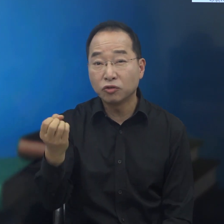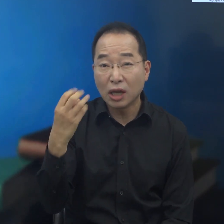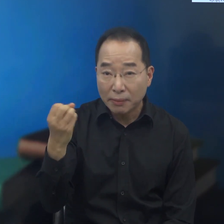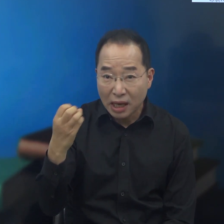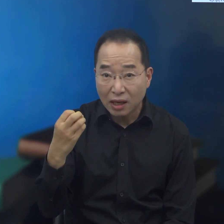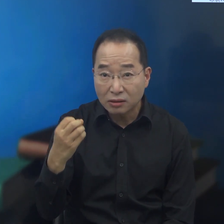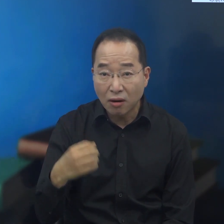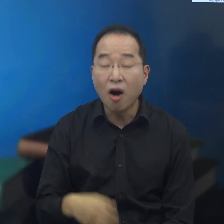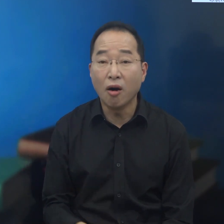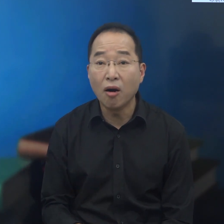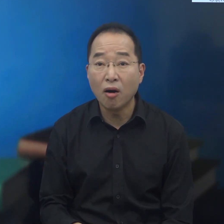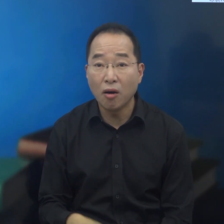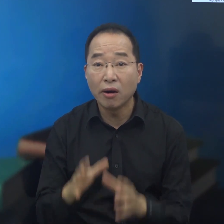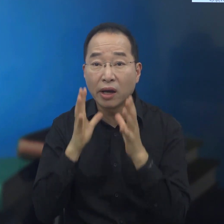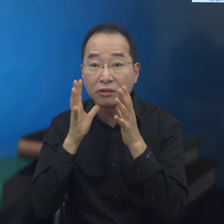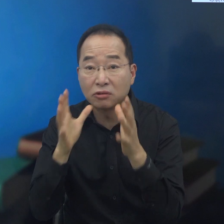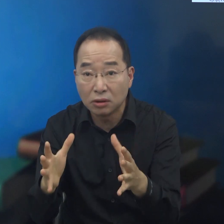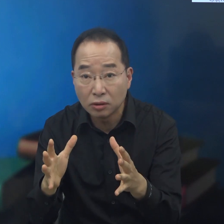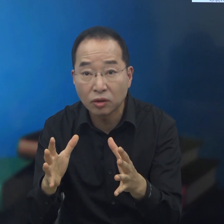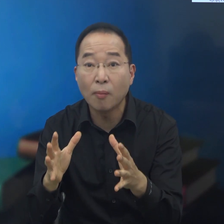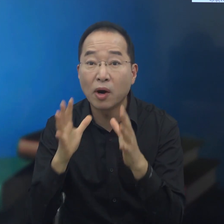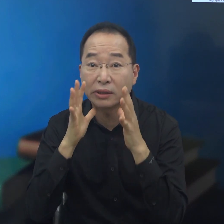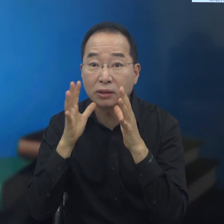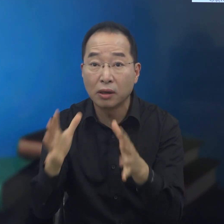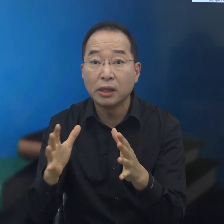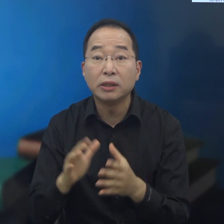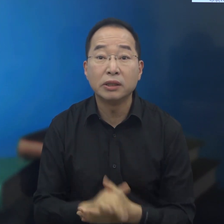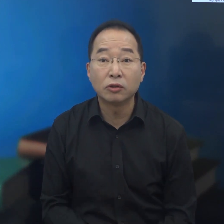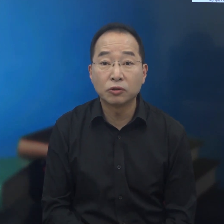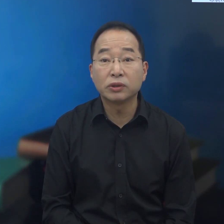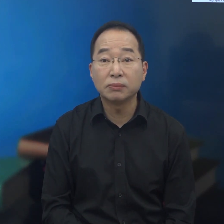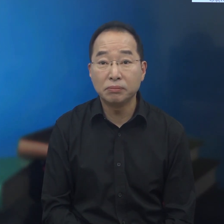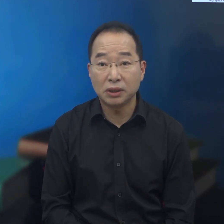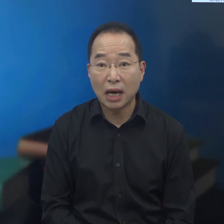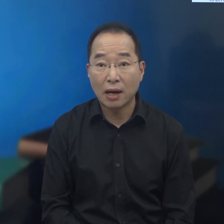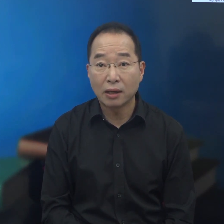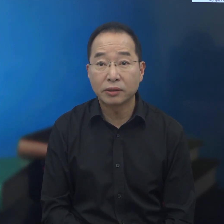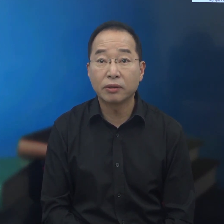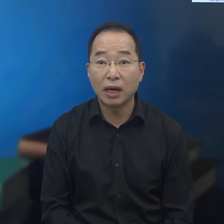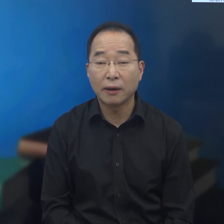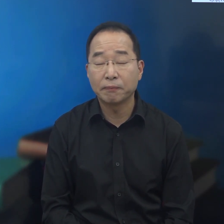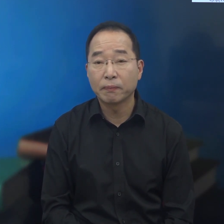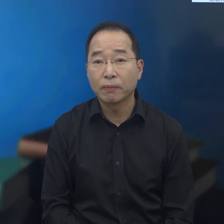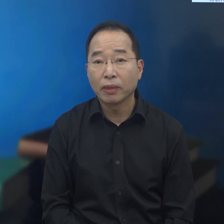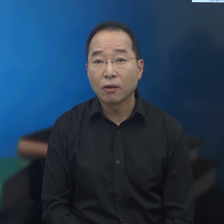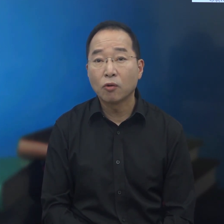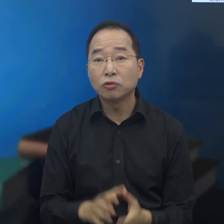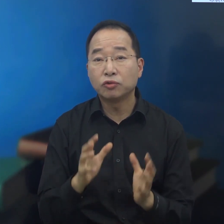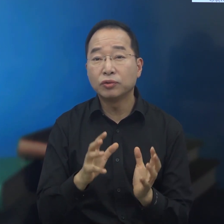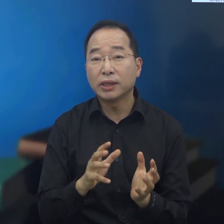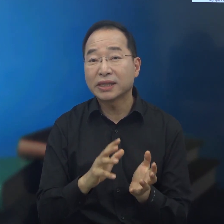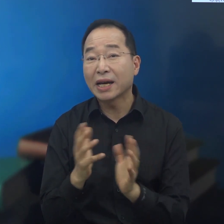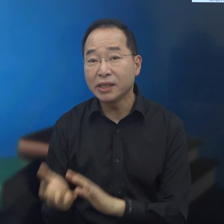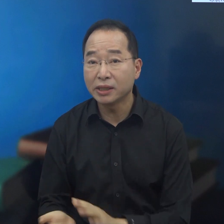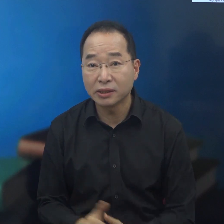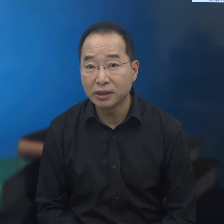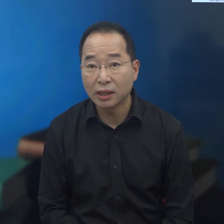한번 얘기해서 해가지고 넘어갔어. 이것도 씁니다. 그러나 꼭 누군가의 사기에 쓰는 게